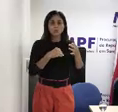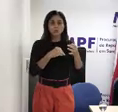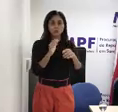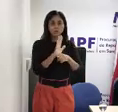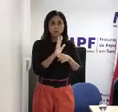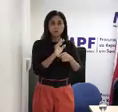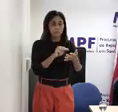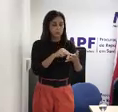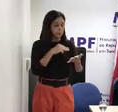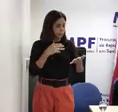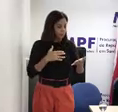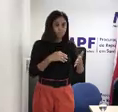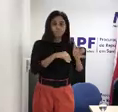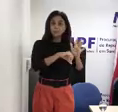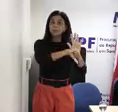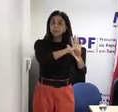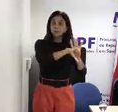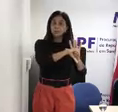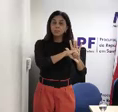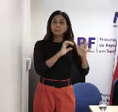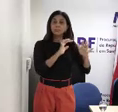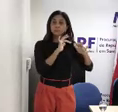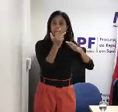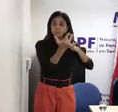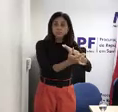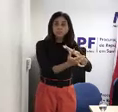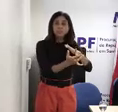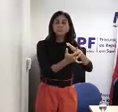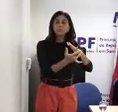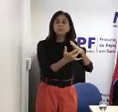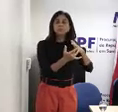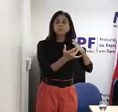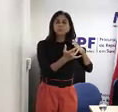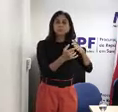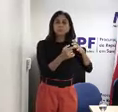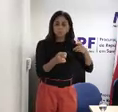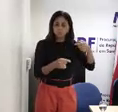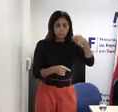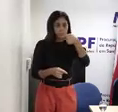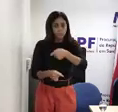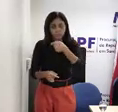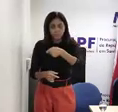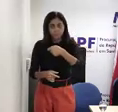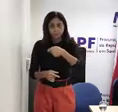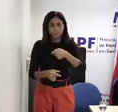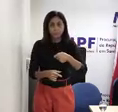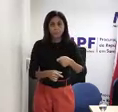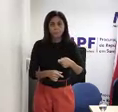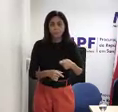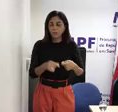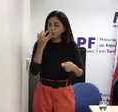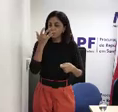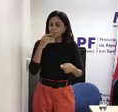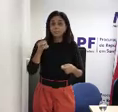revelam claramente que em ambiente virtual mediante grave ameaça o réu chantagea a vítima menor de